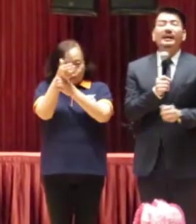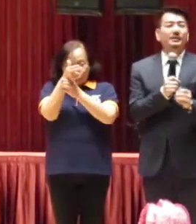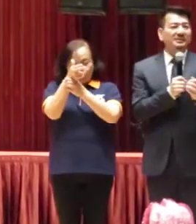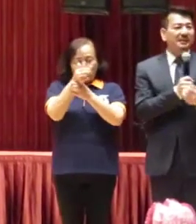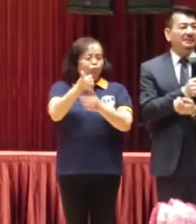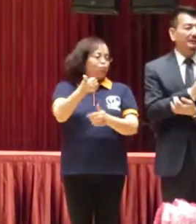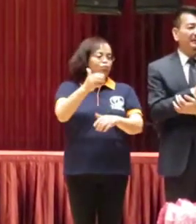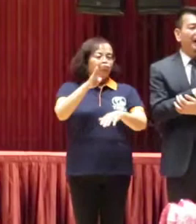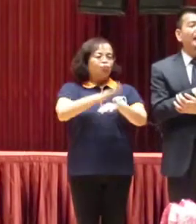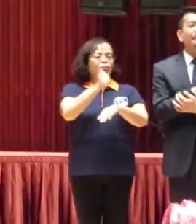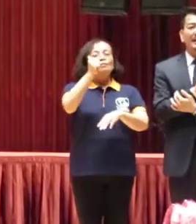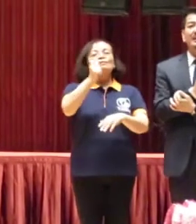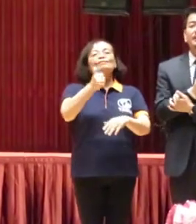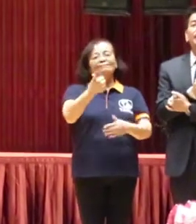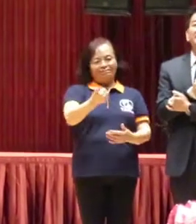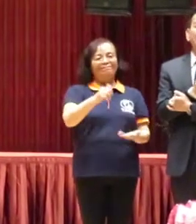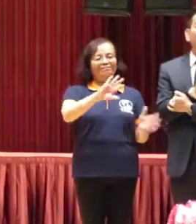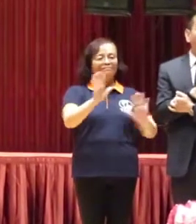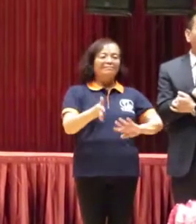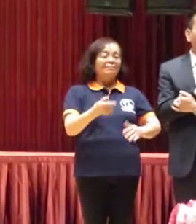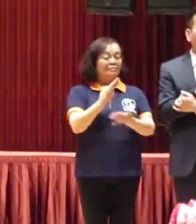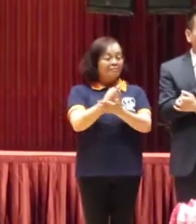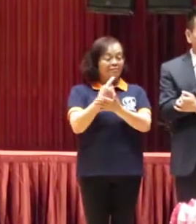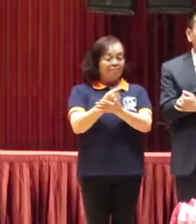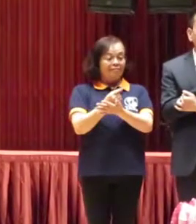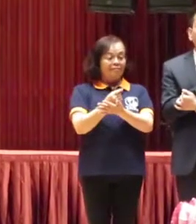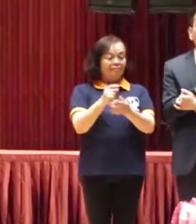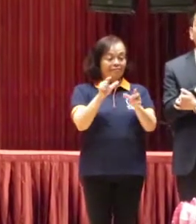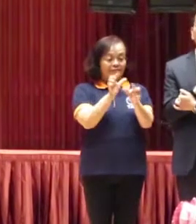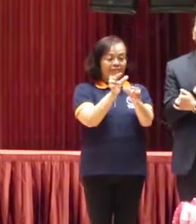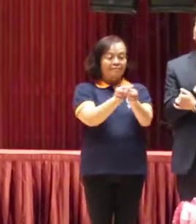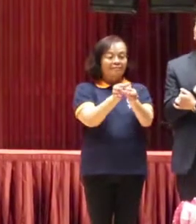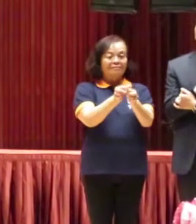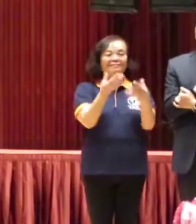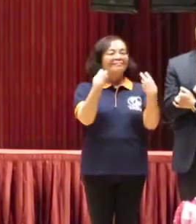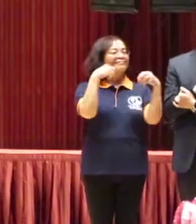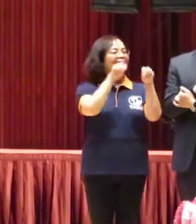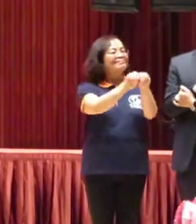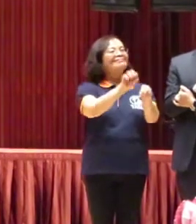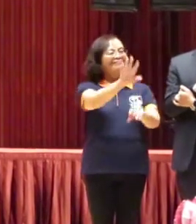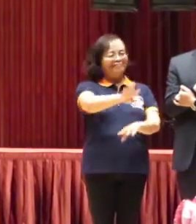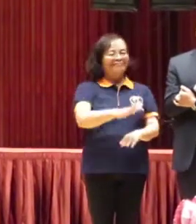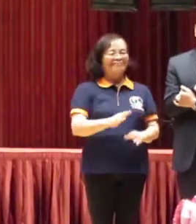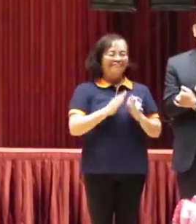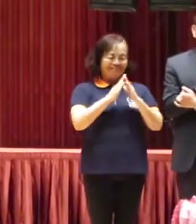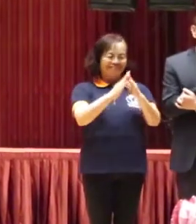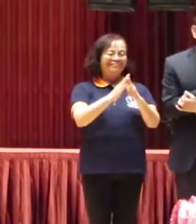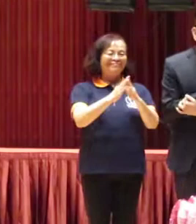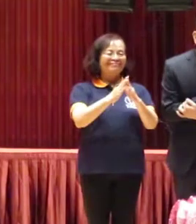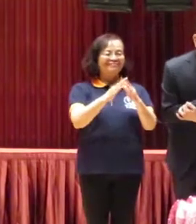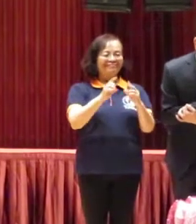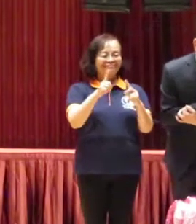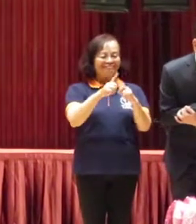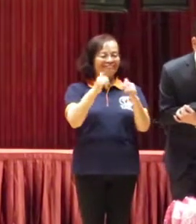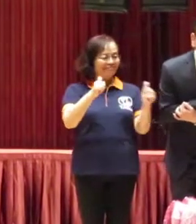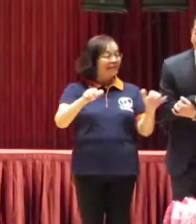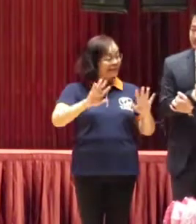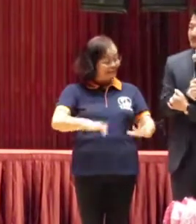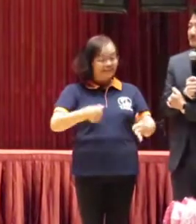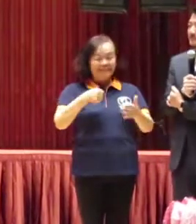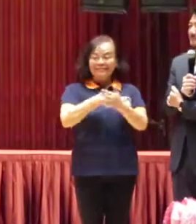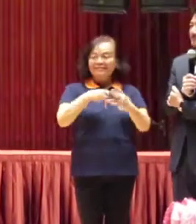画，那带动企业起名哈，每一个人都有一张花博卡，这是非常非常重要的。那讲到今天的志工朋